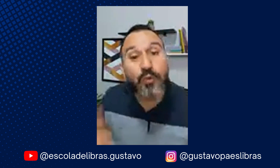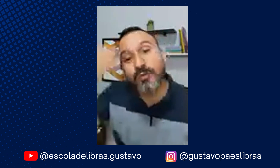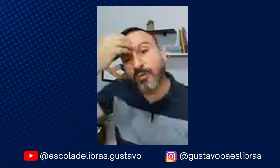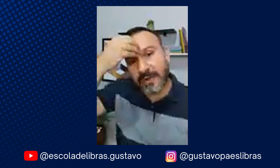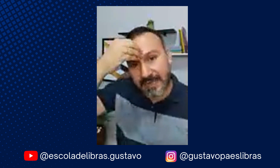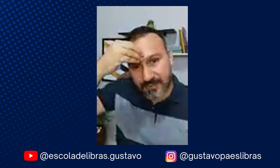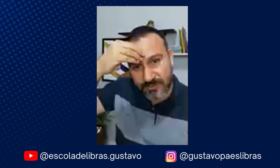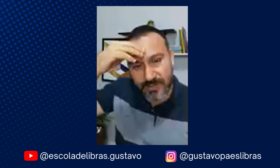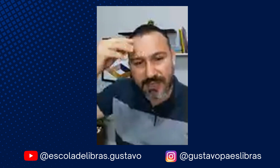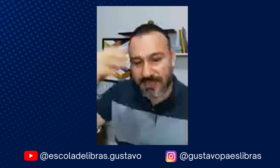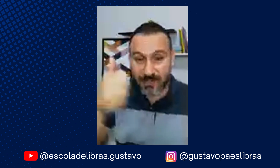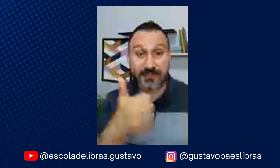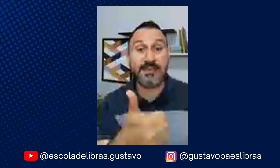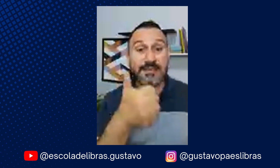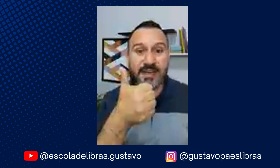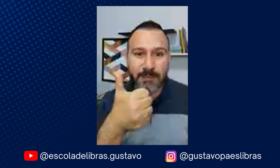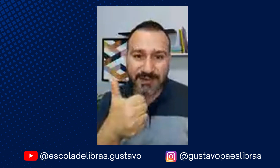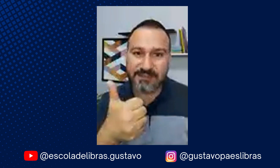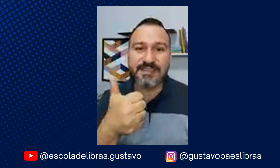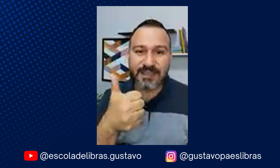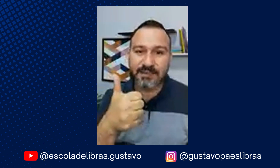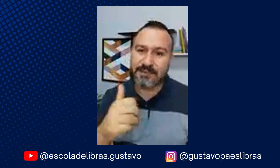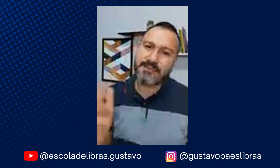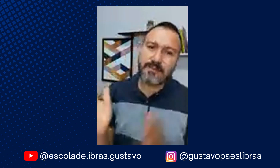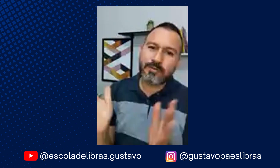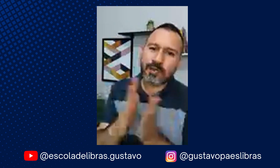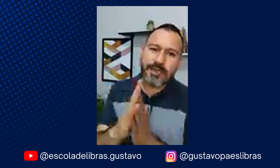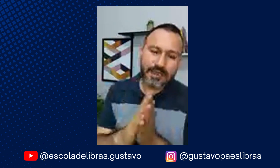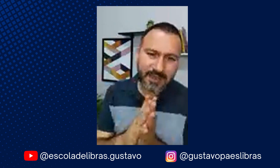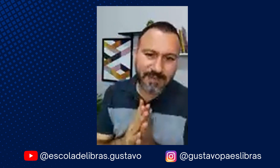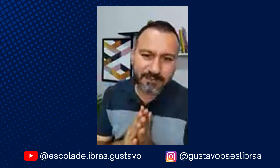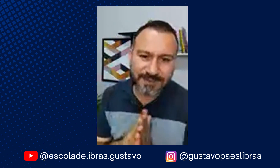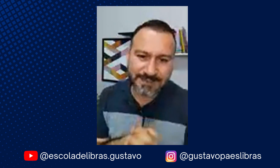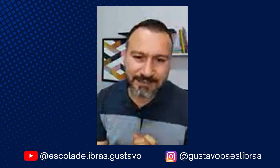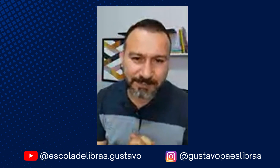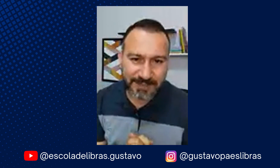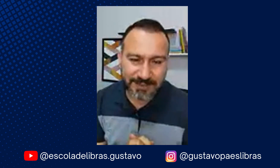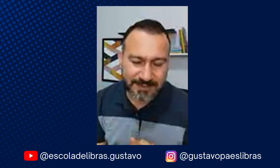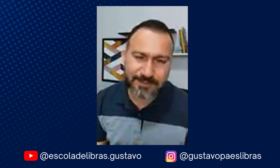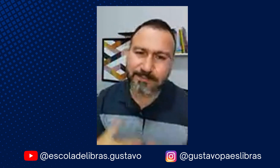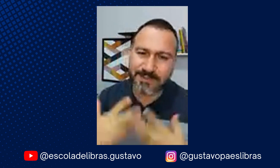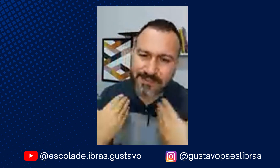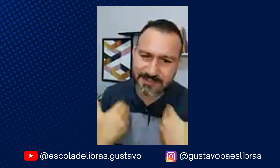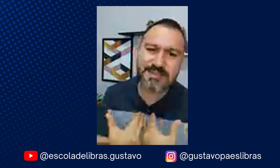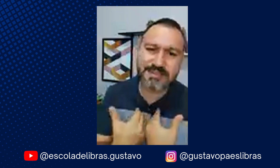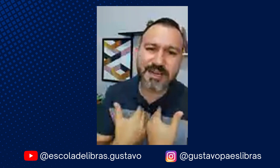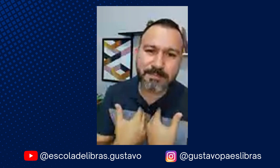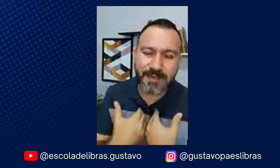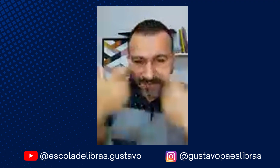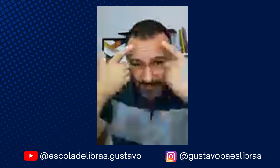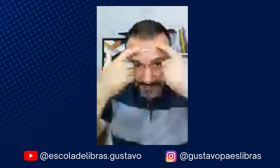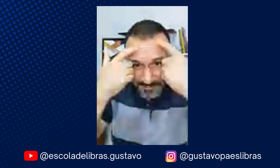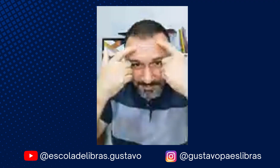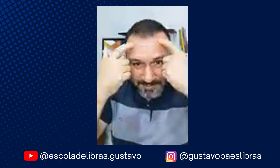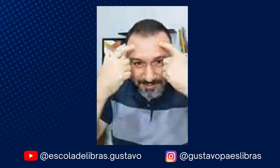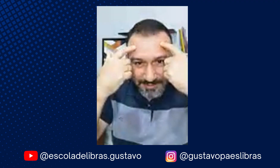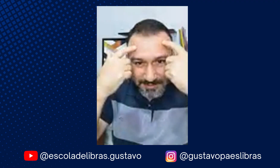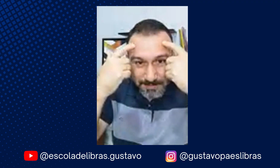de curto prazo, ela tem que estar bem treinada. Então, ó, quem vai fazer a interpretação precisa estar